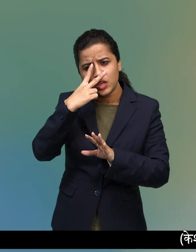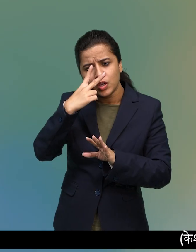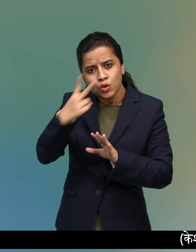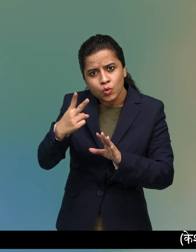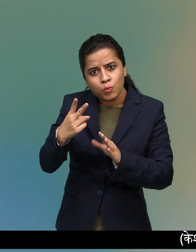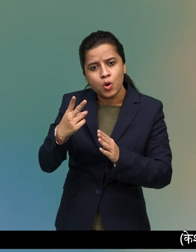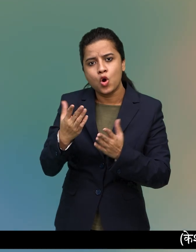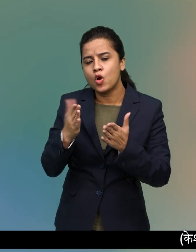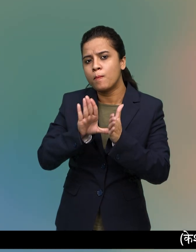केशवाहिन्या शोधल्या.